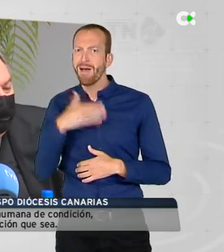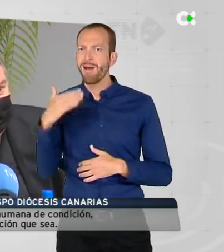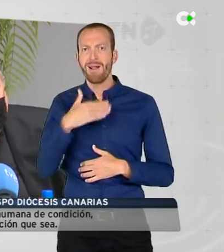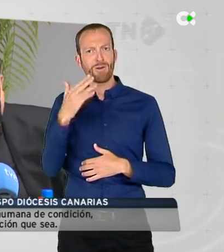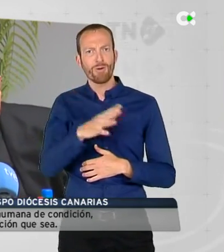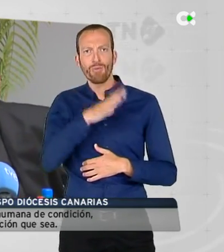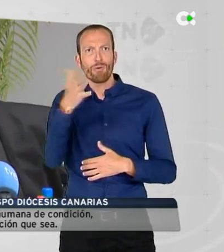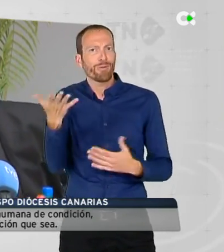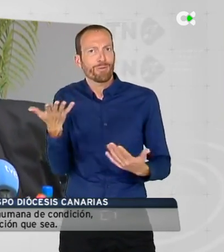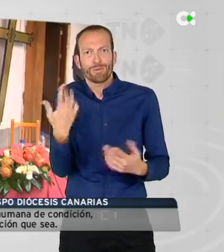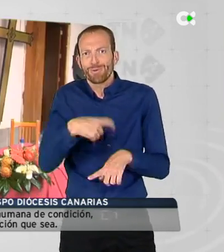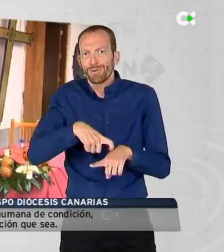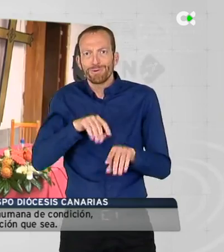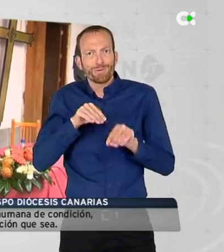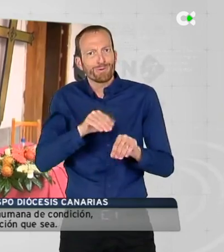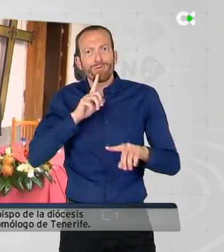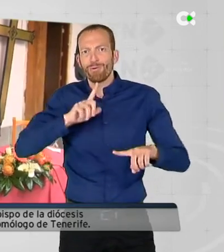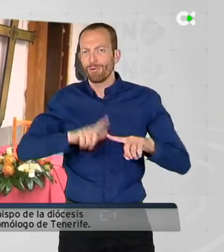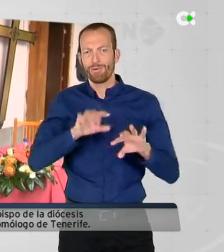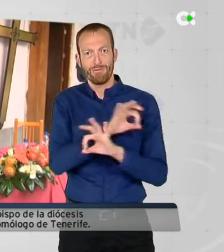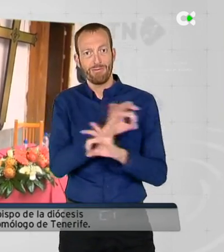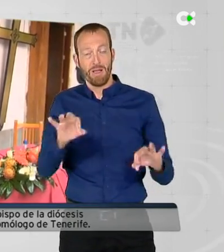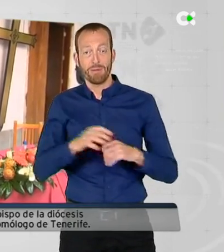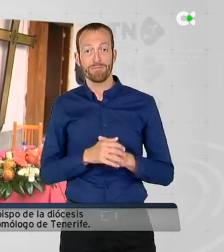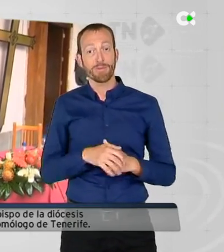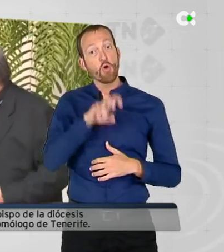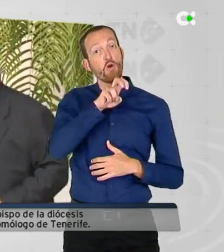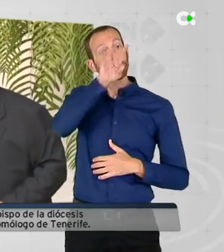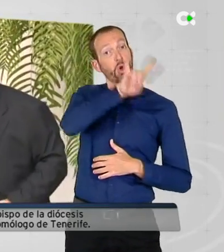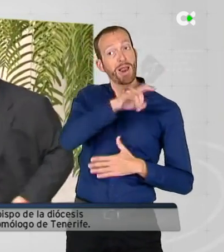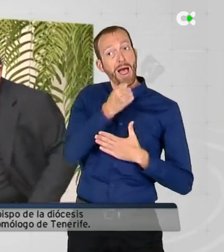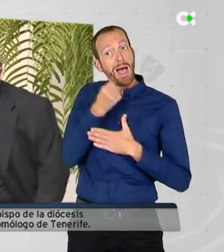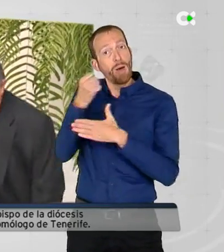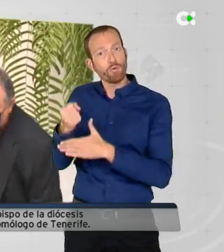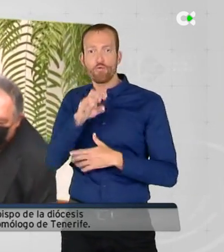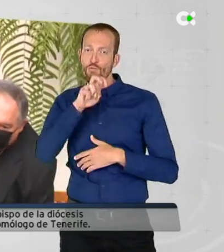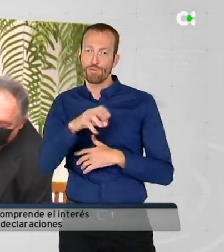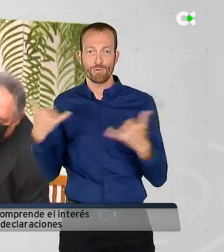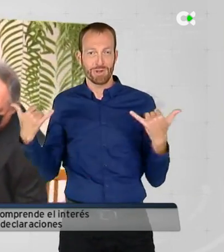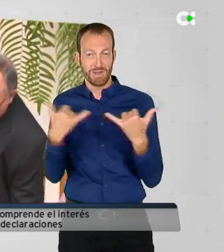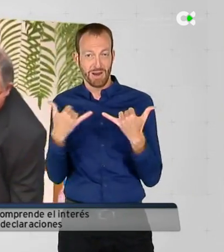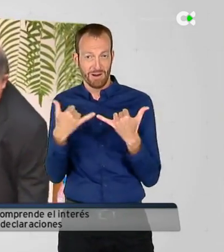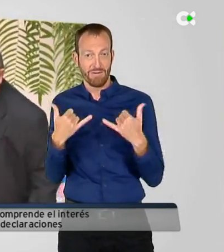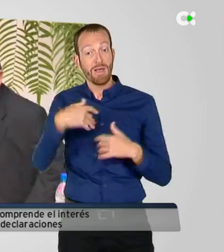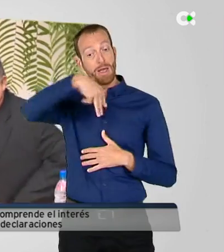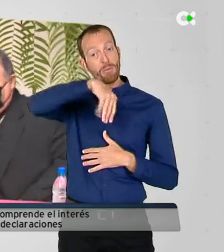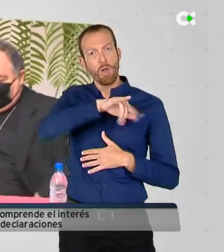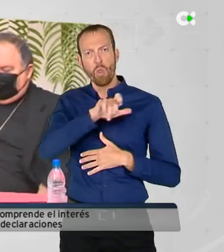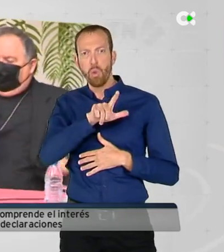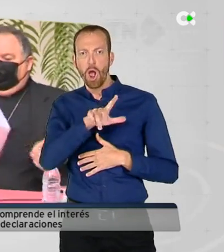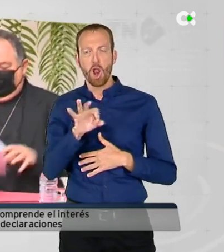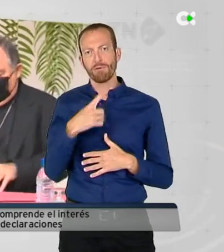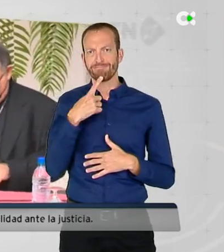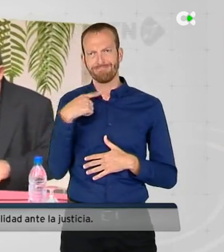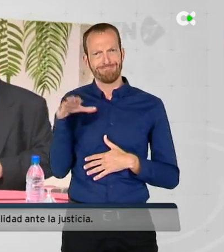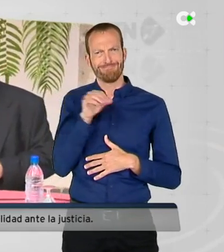condición, sea la condición que sea. Y si el apoyo del obispo de la diócesis de Canarias a su homólogo de Tenerife, José Mazuelos no comprende el interés de llevar